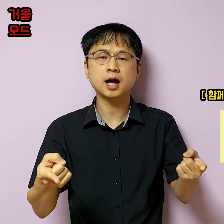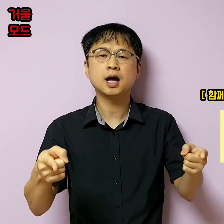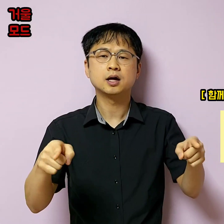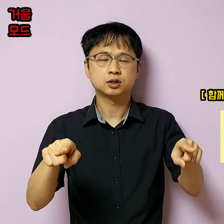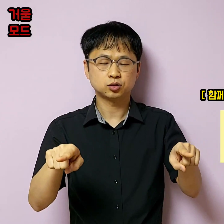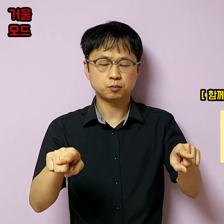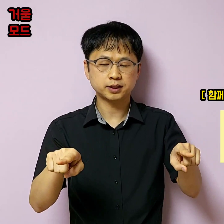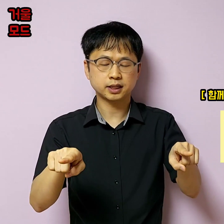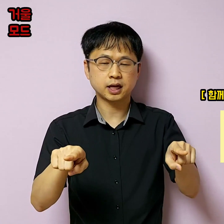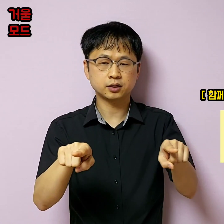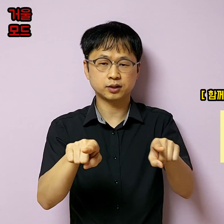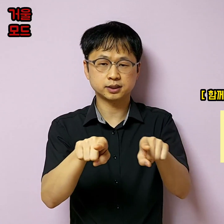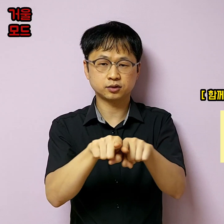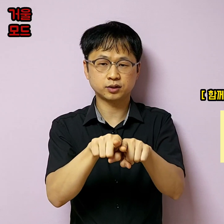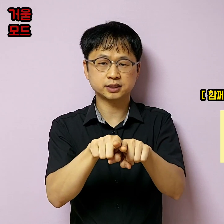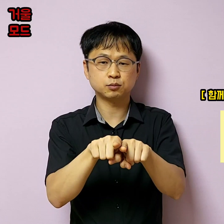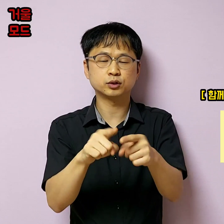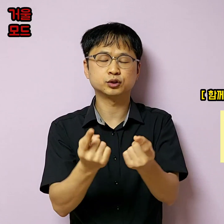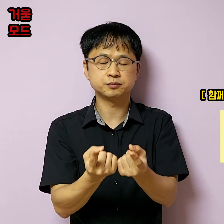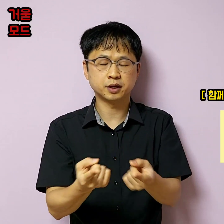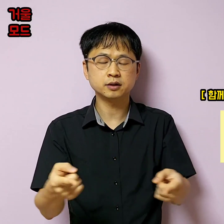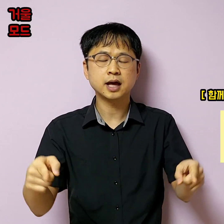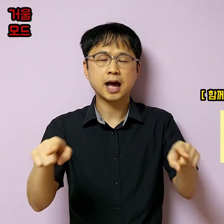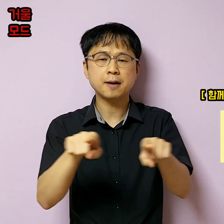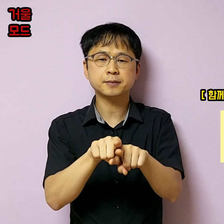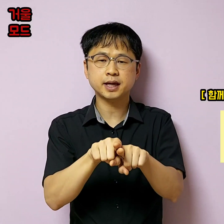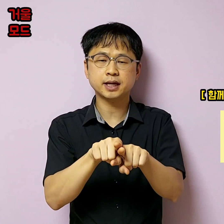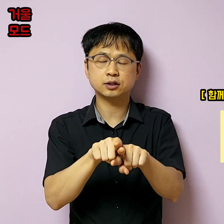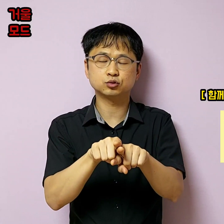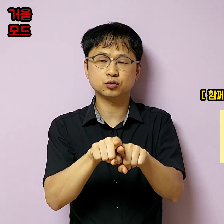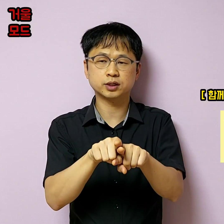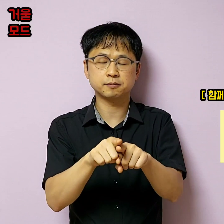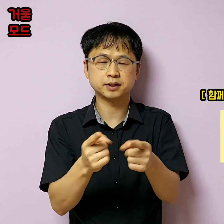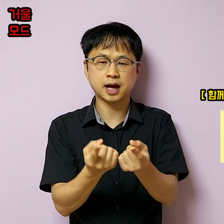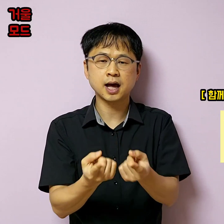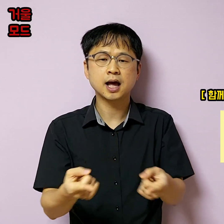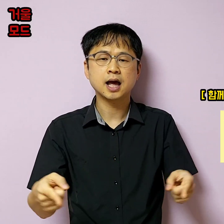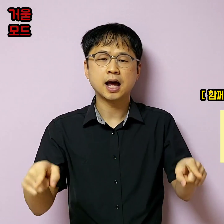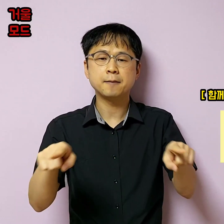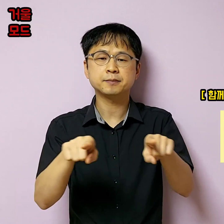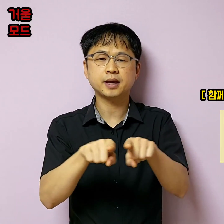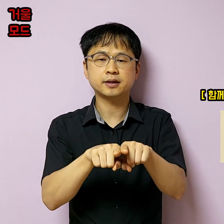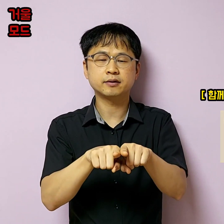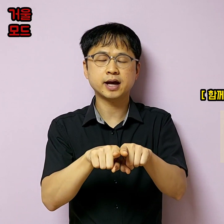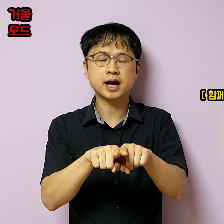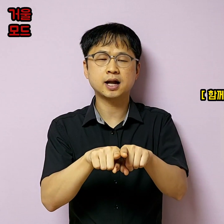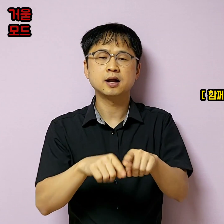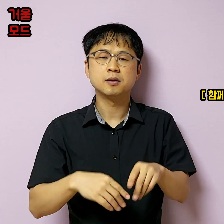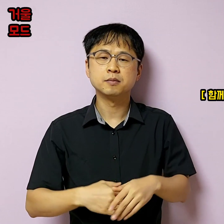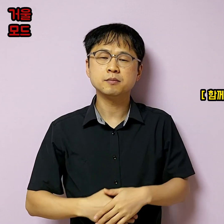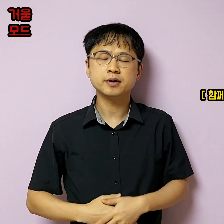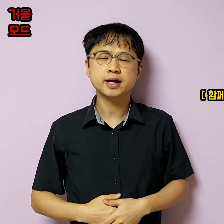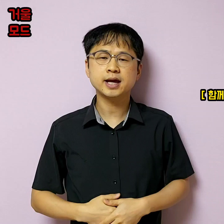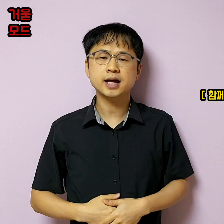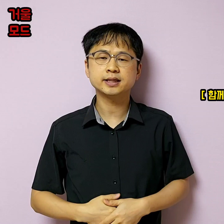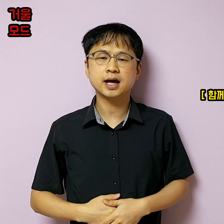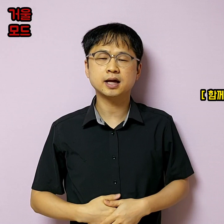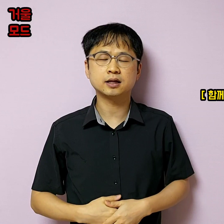벌렸다가 손바닥이 아래로 한 상태로 다시 모아주시면 함께라는 수어가 됩니다. 함께여야 할, 뭐뭐 해야 한다 라는